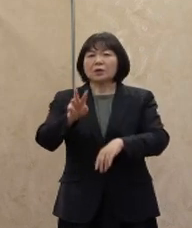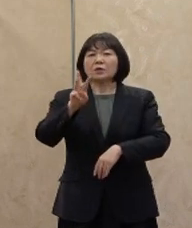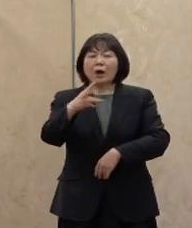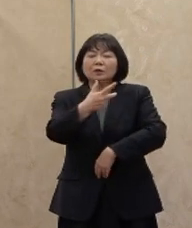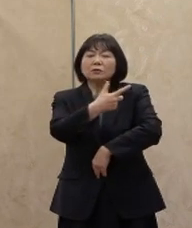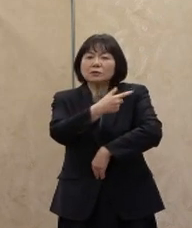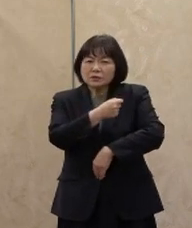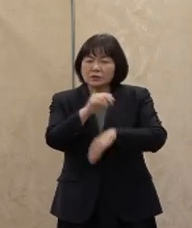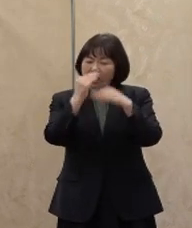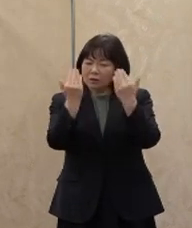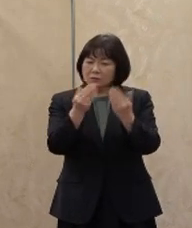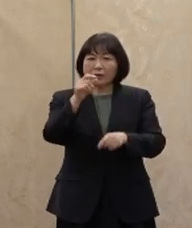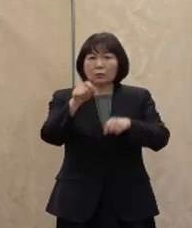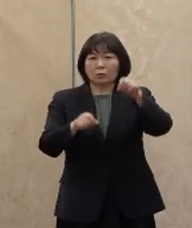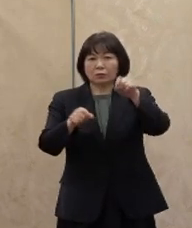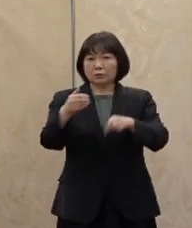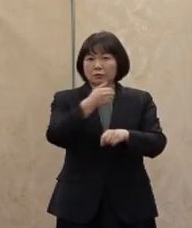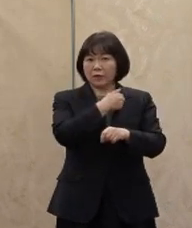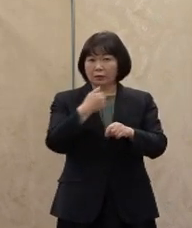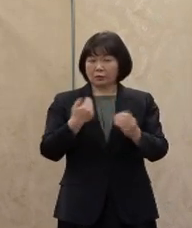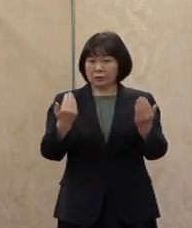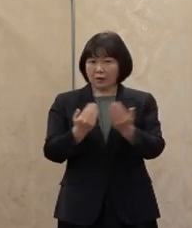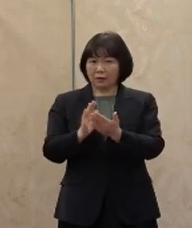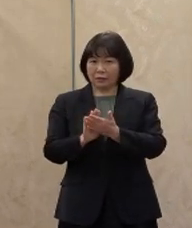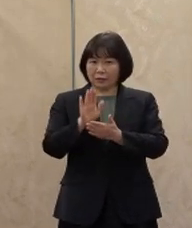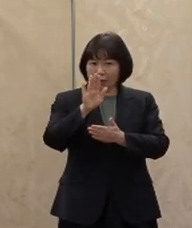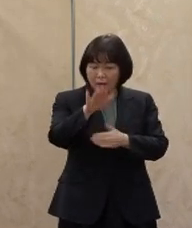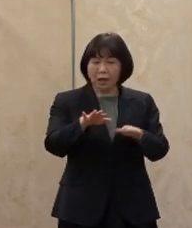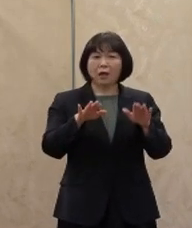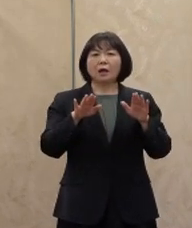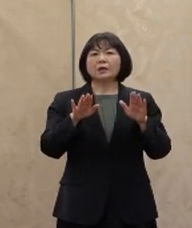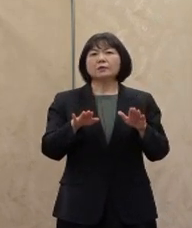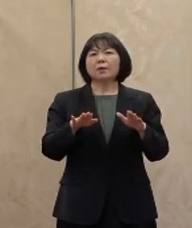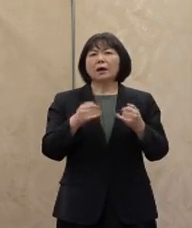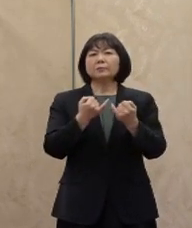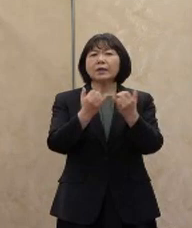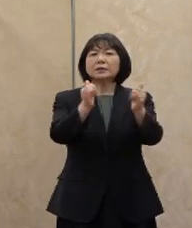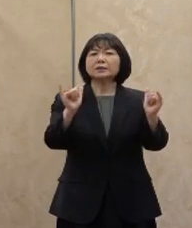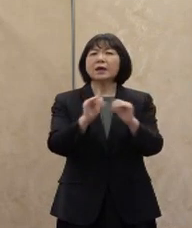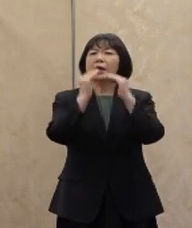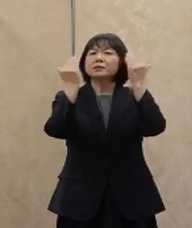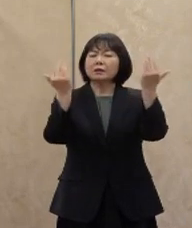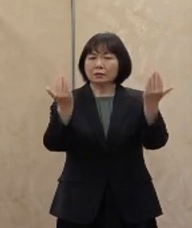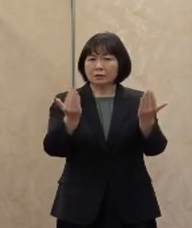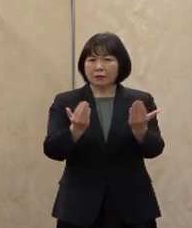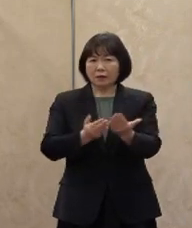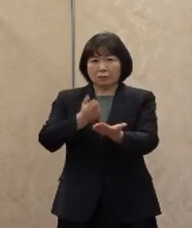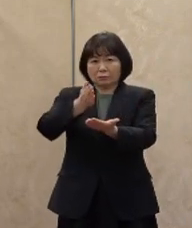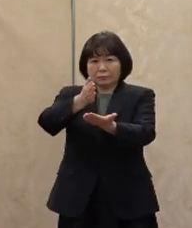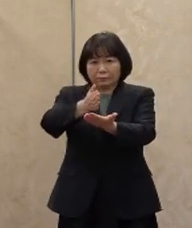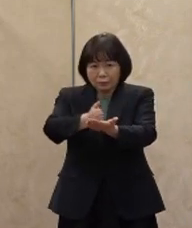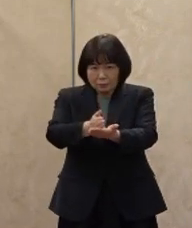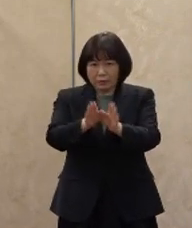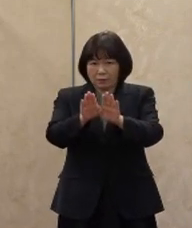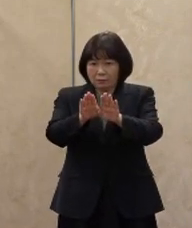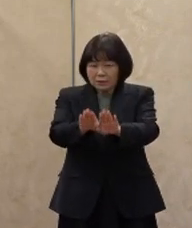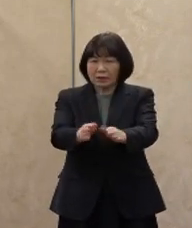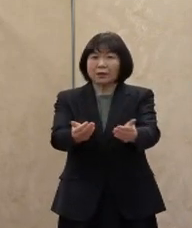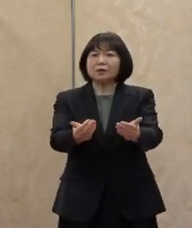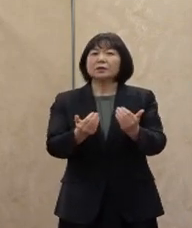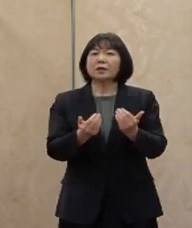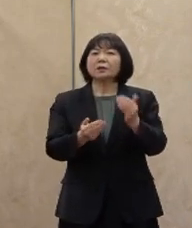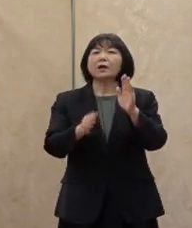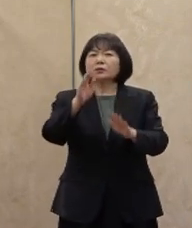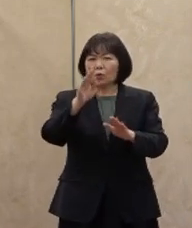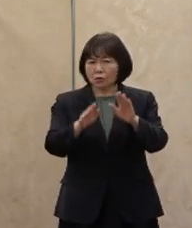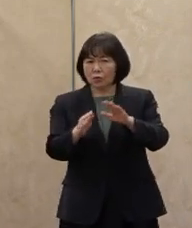がある程度コントロールできるようになれば、これは今みたいにこの社会全体を抑えなきゃいけないということ